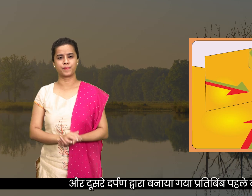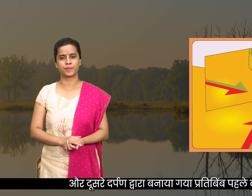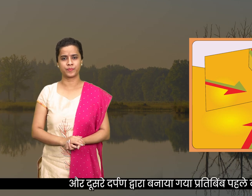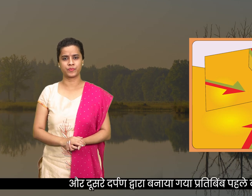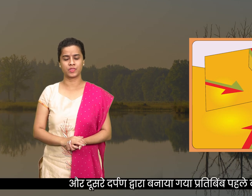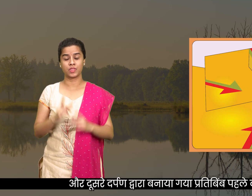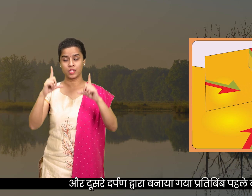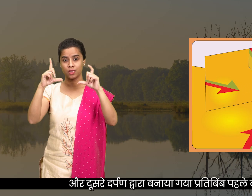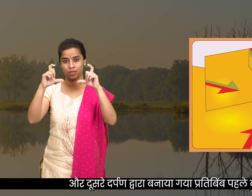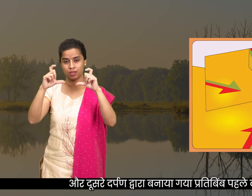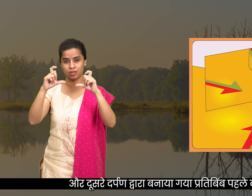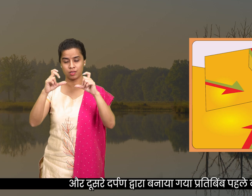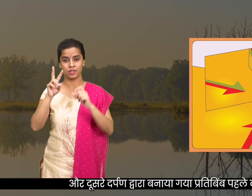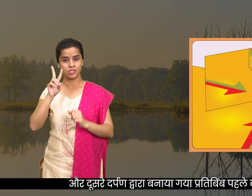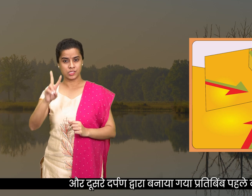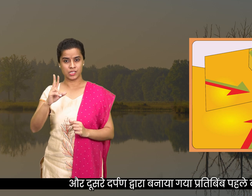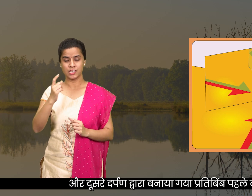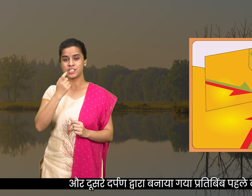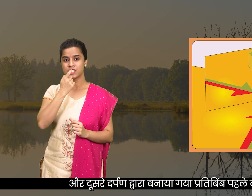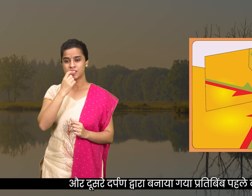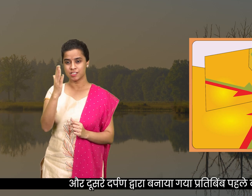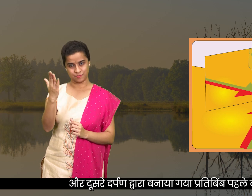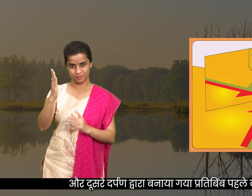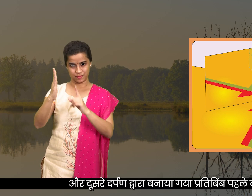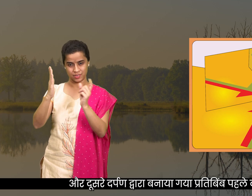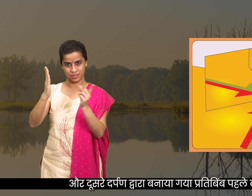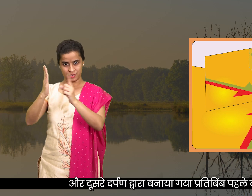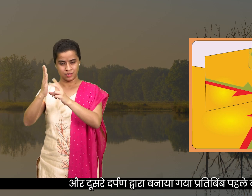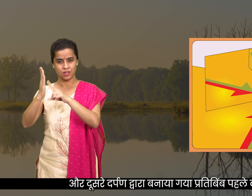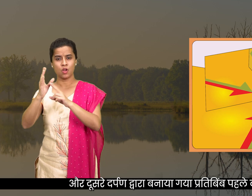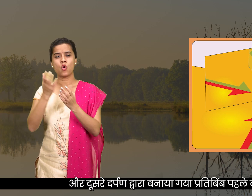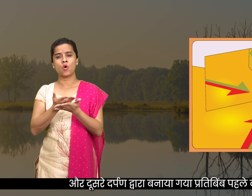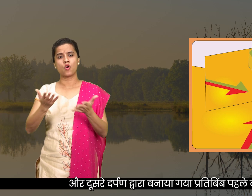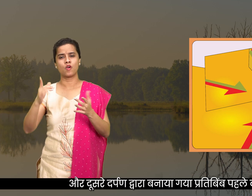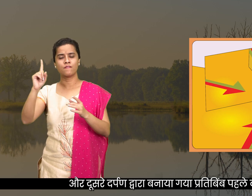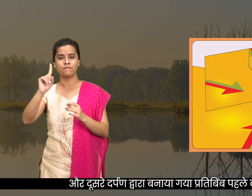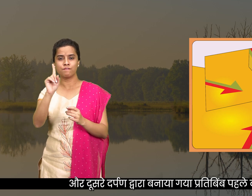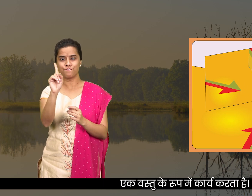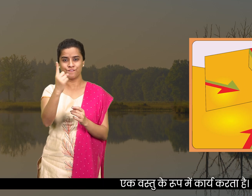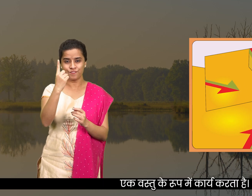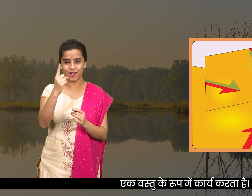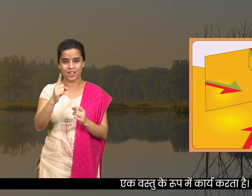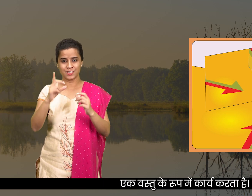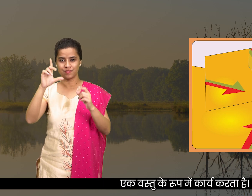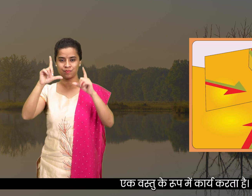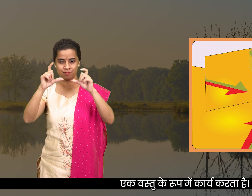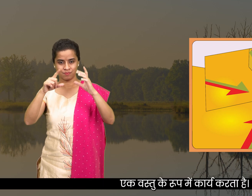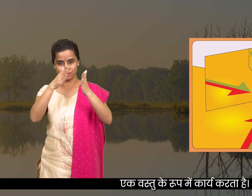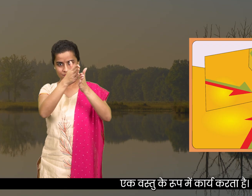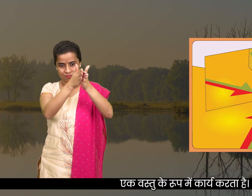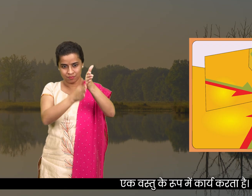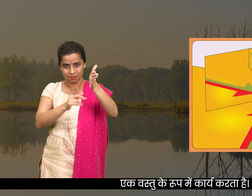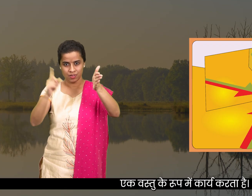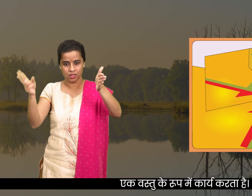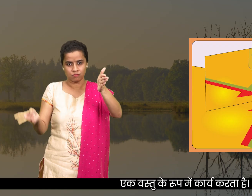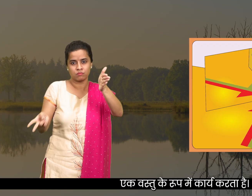और दूसरे दर्पण द्वारा बनाया गया प्रतिबिंब पहले दर्पण के लिए एक वस्तु के रूप में कार्य